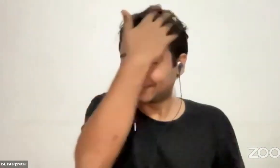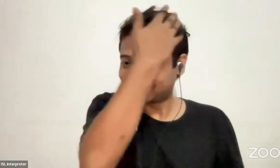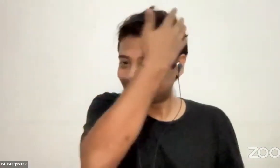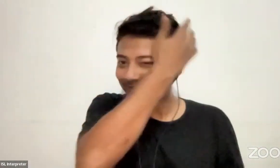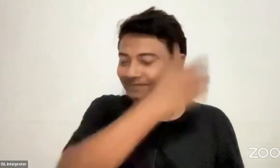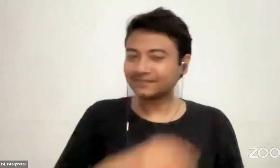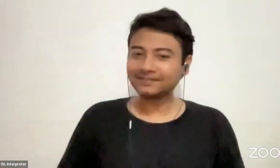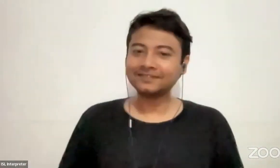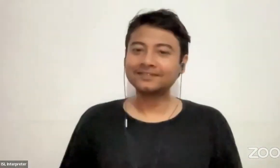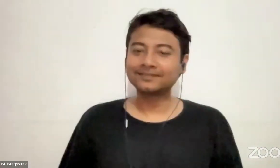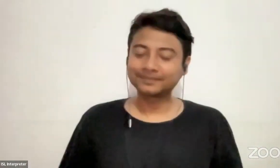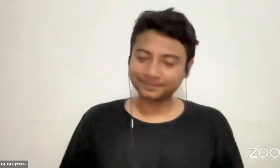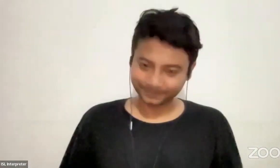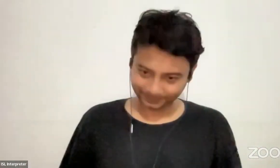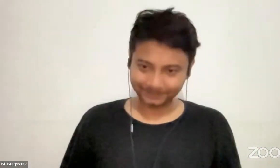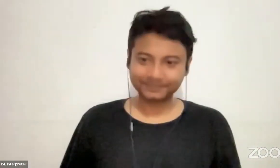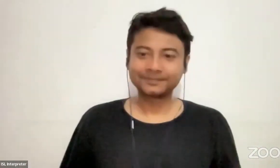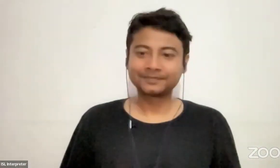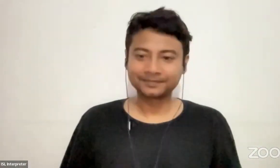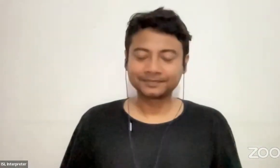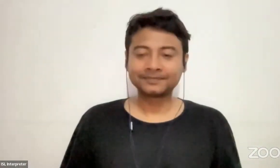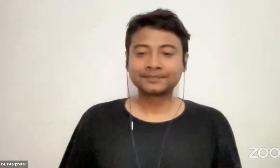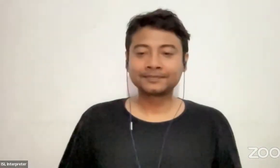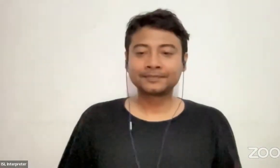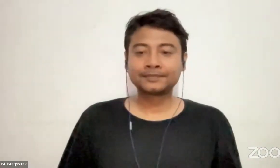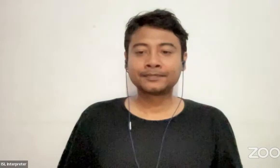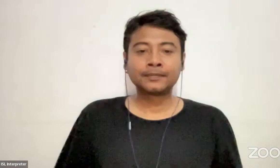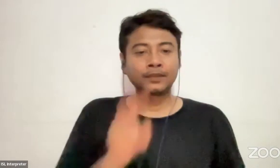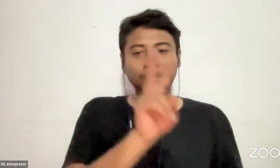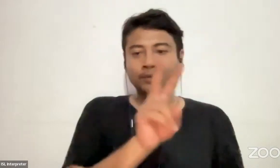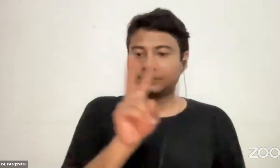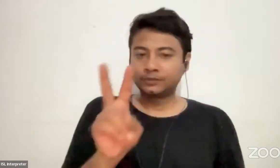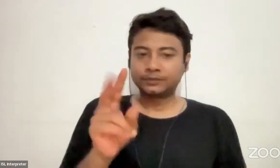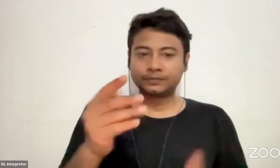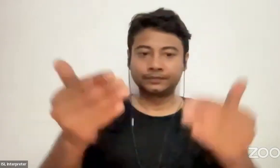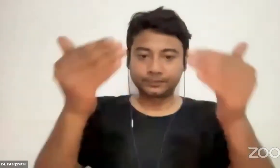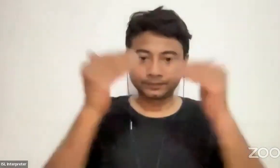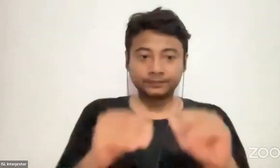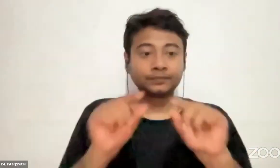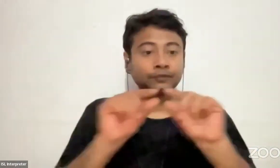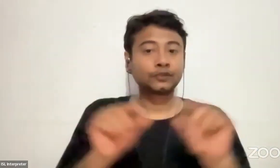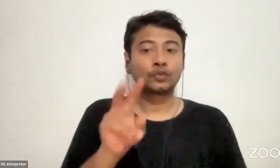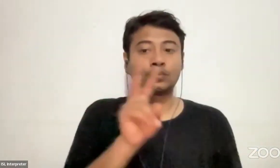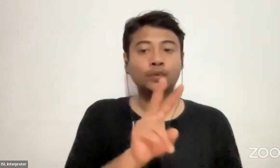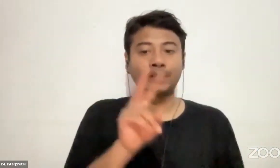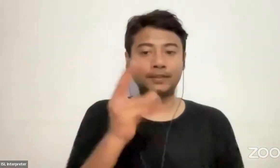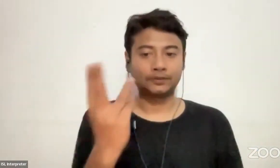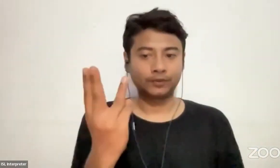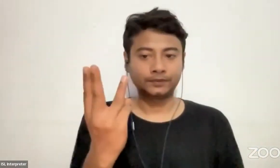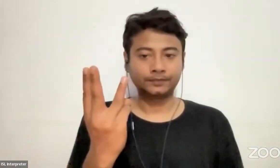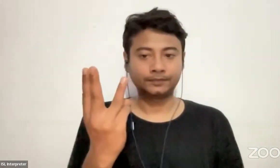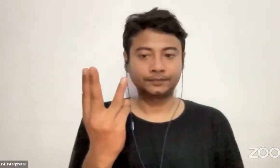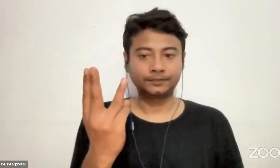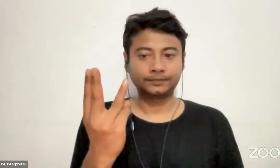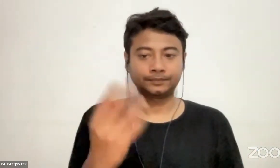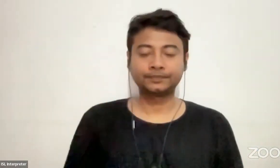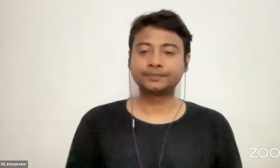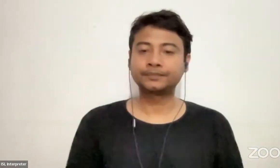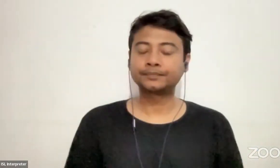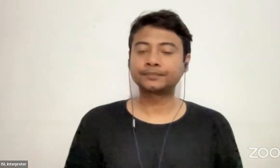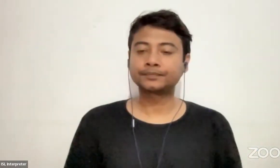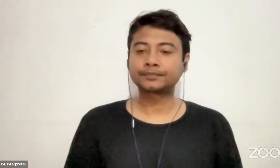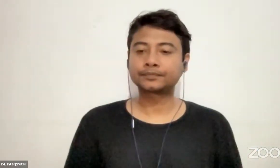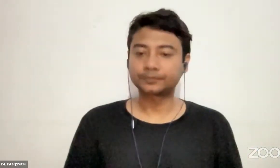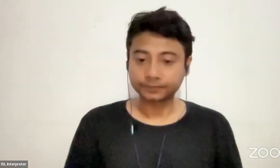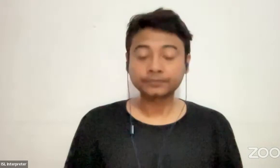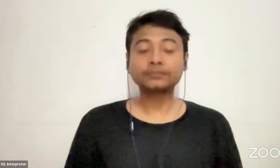फिर भगवान आगे कहते हैं 23वें श्लोक में कि जिनमें कम बुद्धि है, जो कम